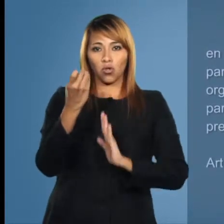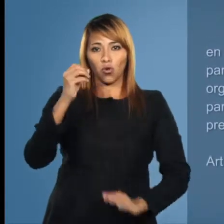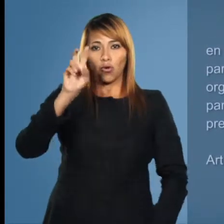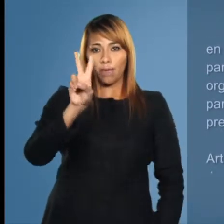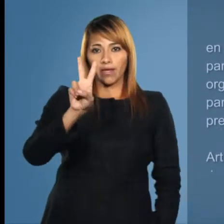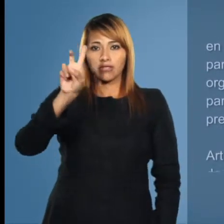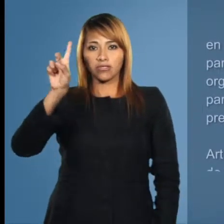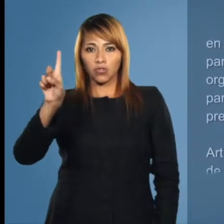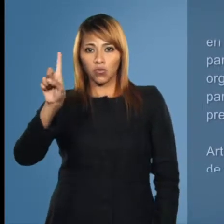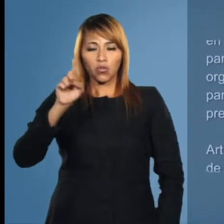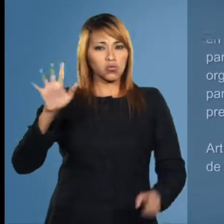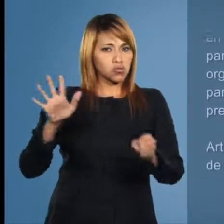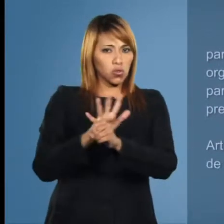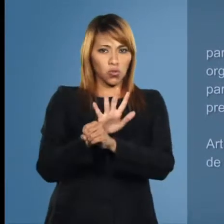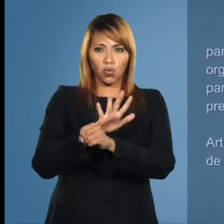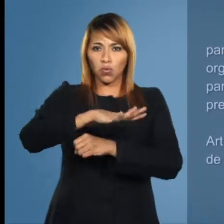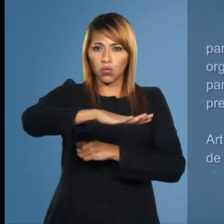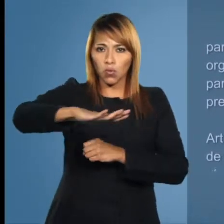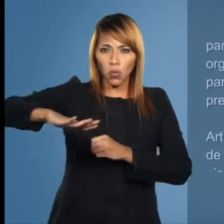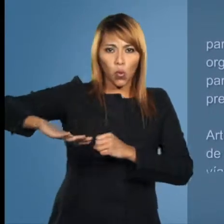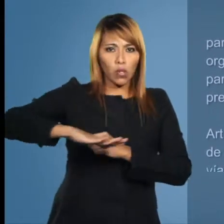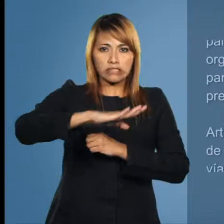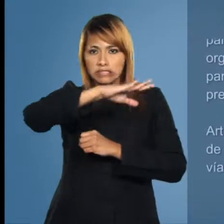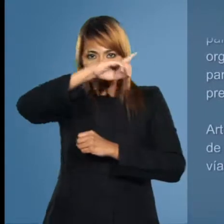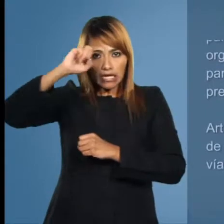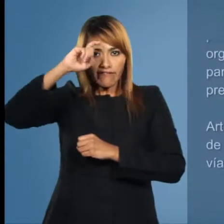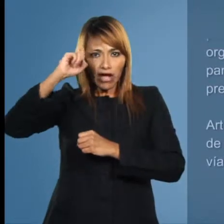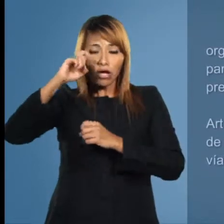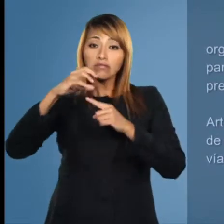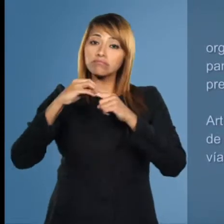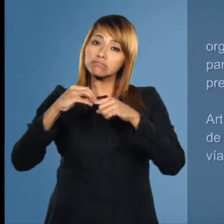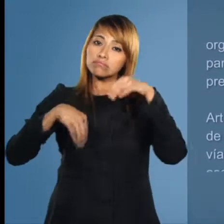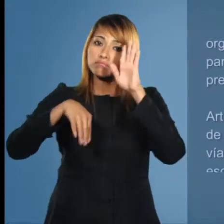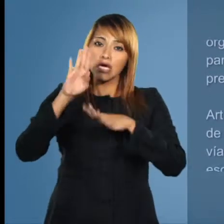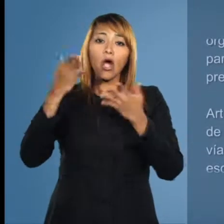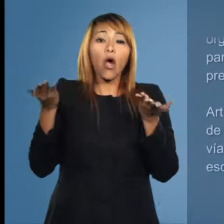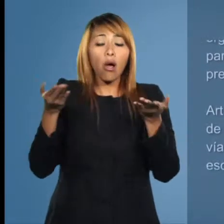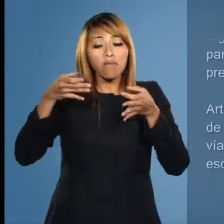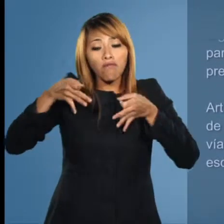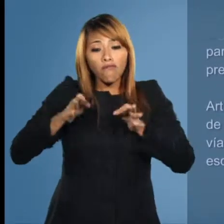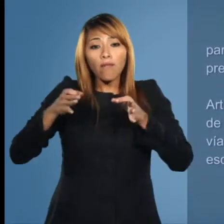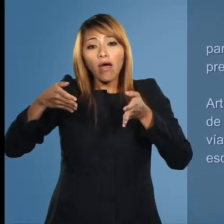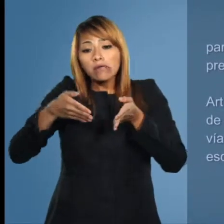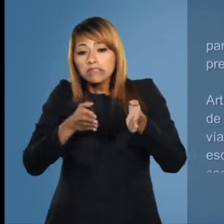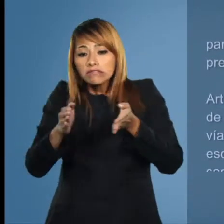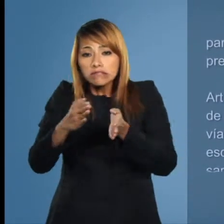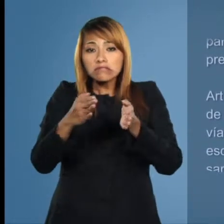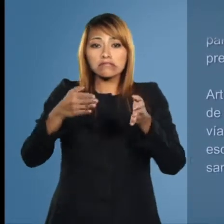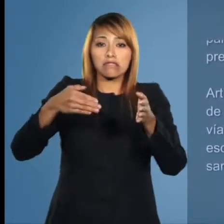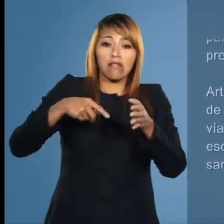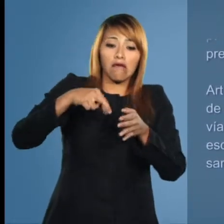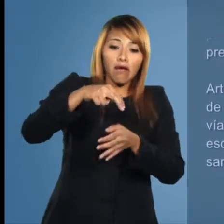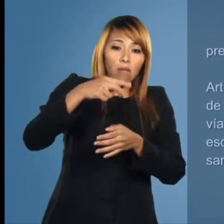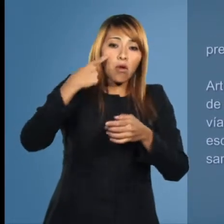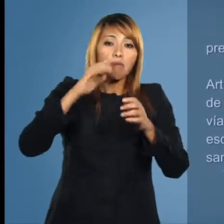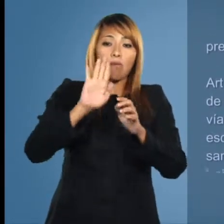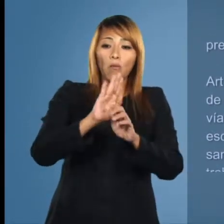Artículo 21. Todos los lugares de trabajo, y en particular las vías de circulación, puertas,